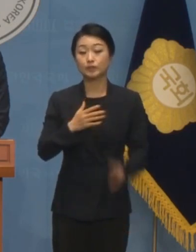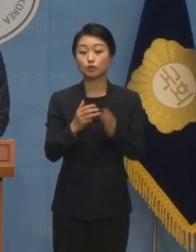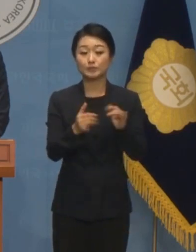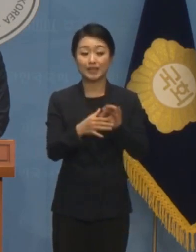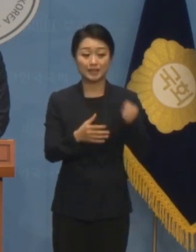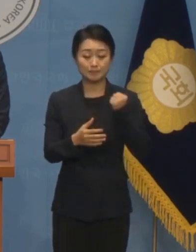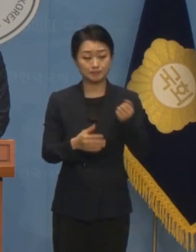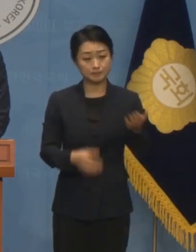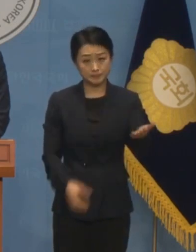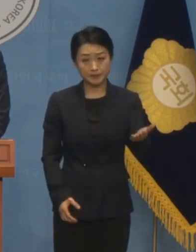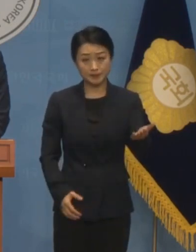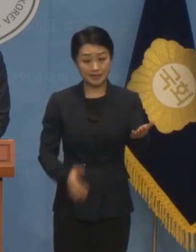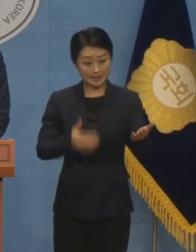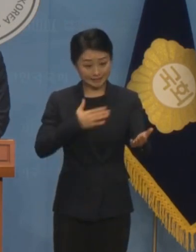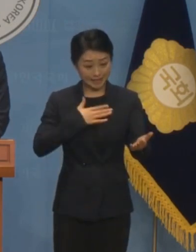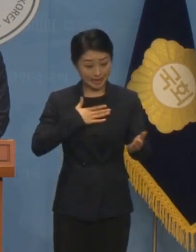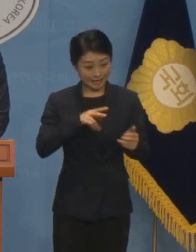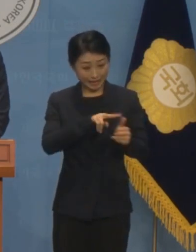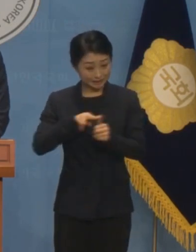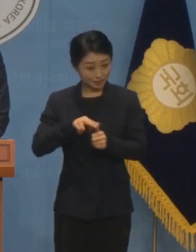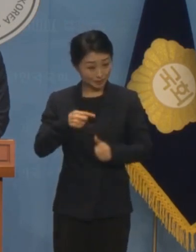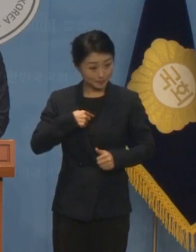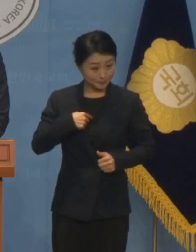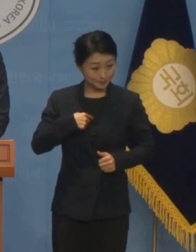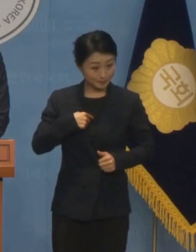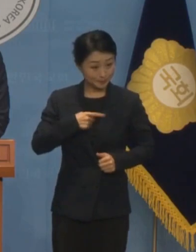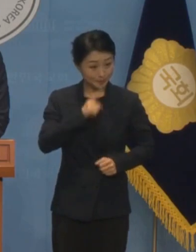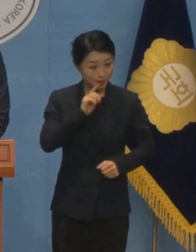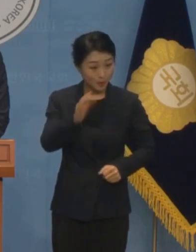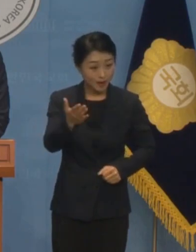국민의힘 측은 저한테도 간첩이라고 얘기하는 겁니까?